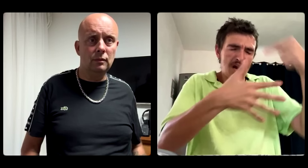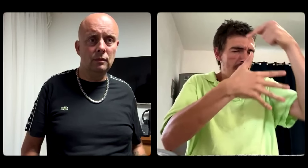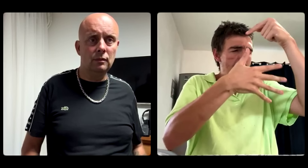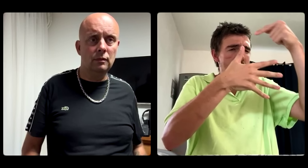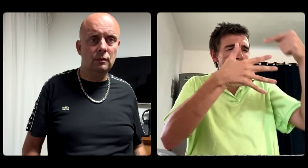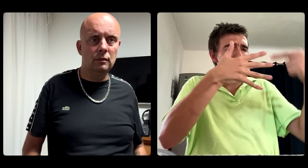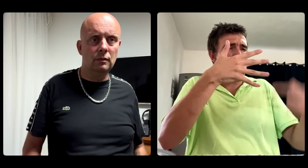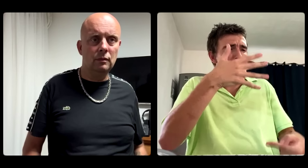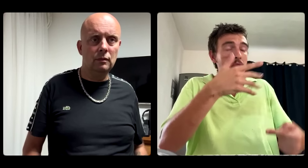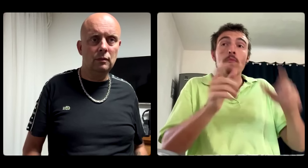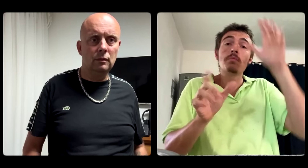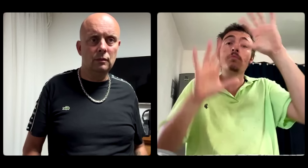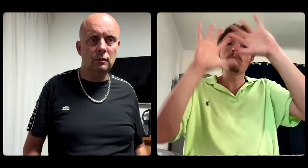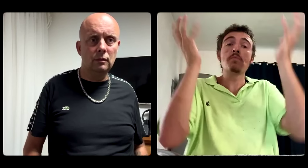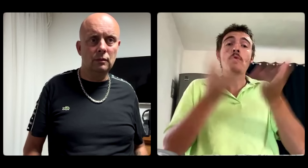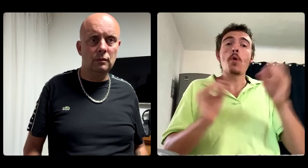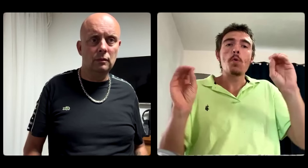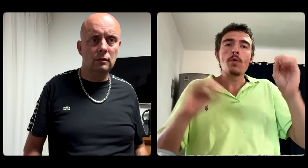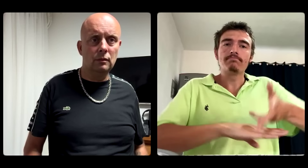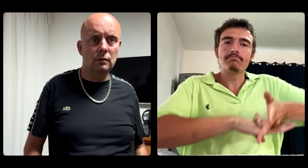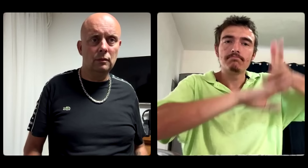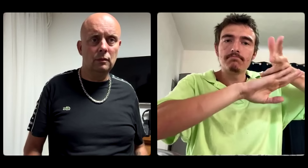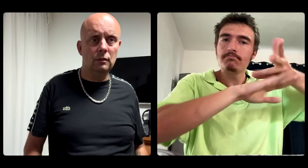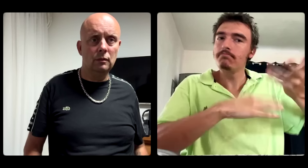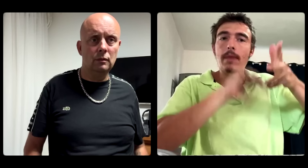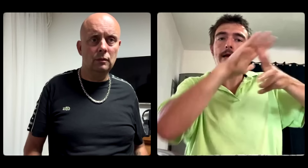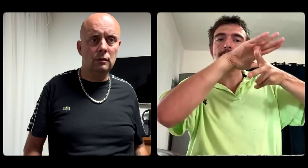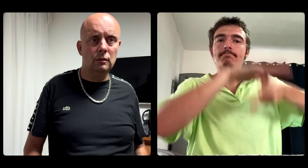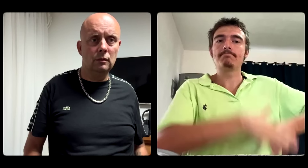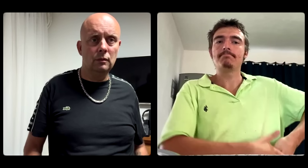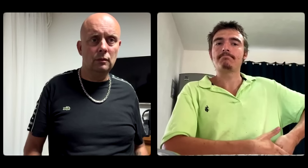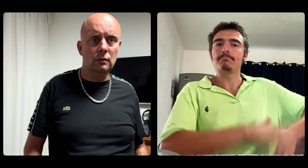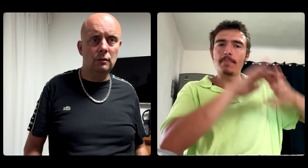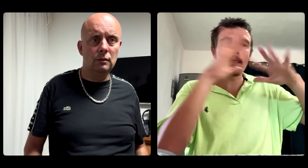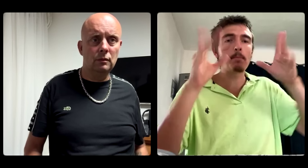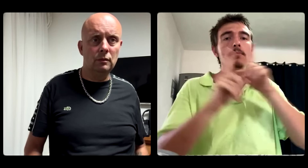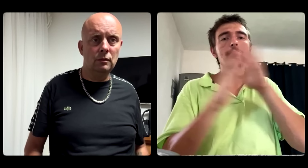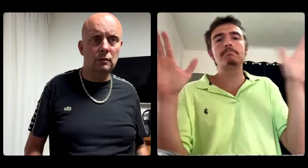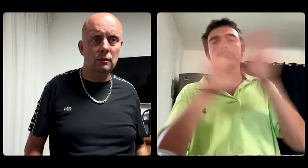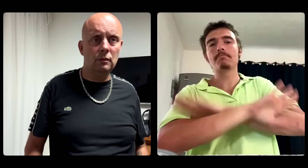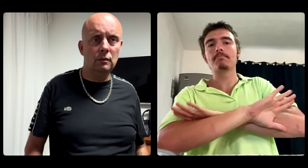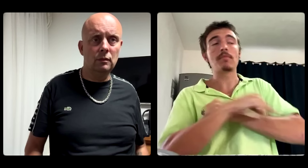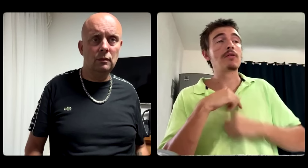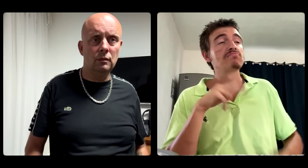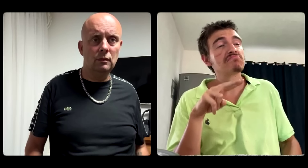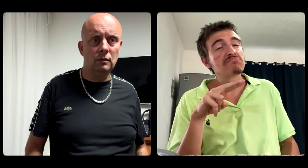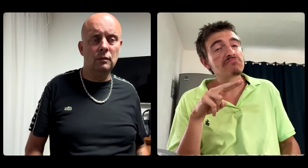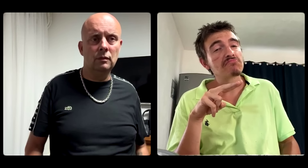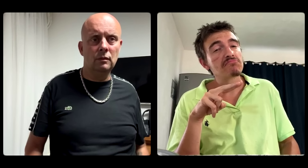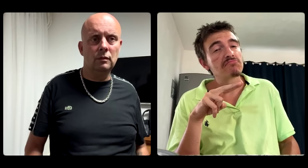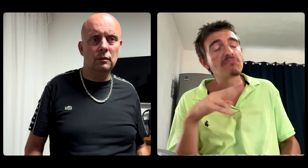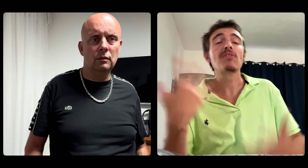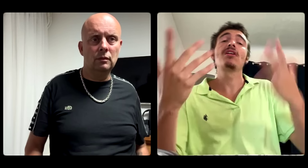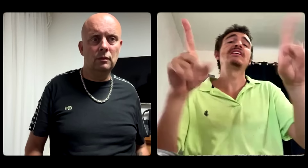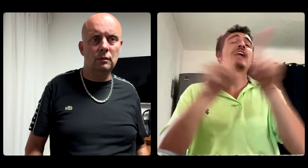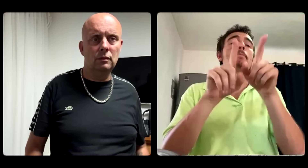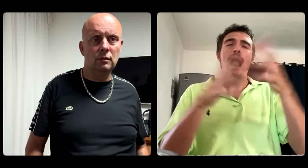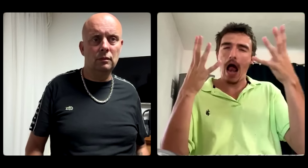Ik moet wel zeggen, die van die twee is wel echt immens. Zo immens dat ik het niet al heb.